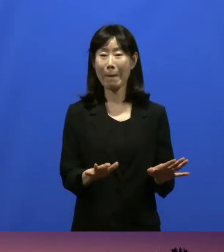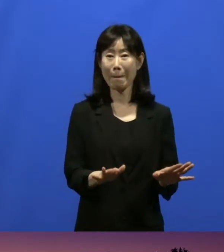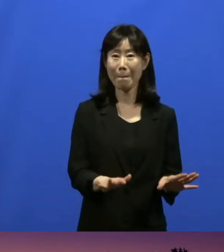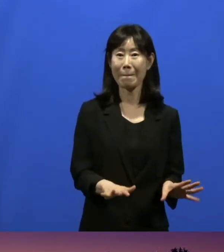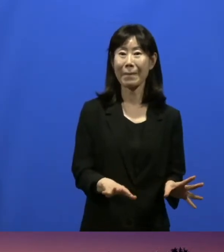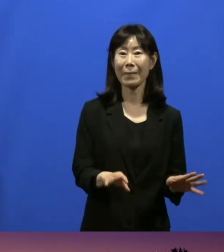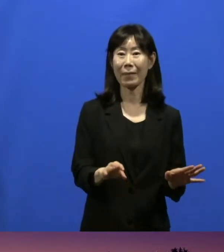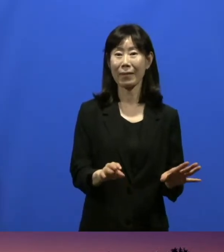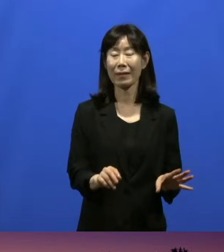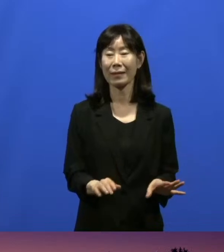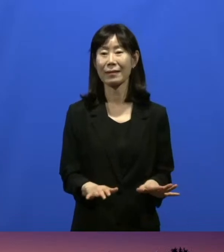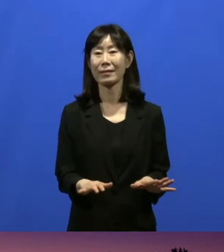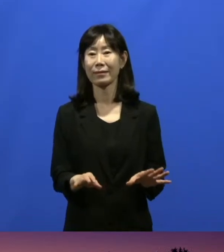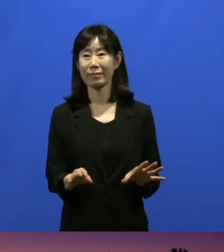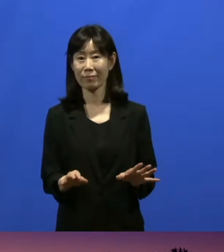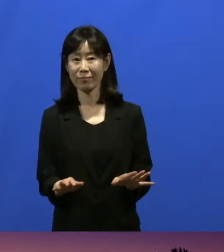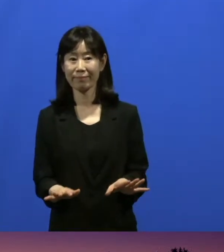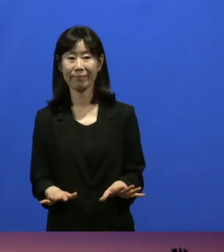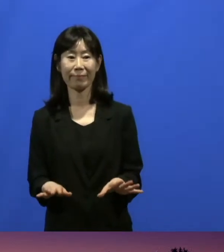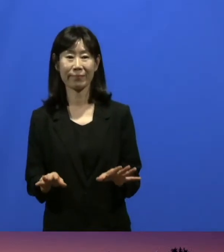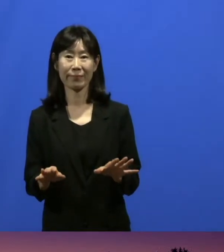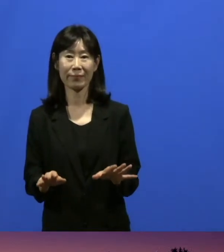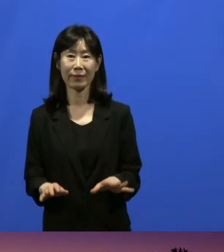주 품에 품으소서,